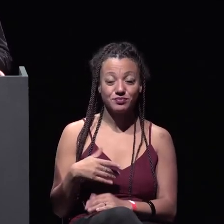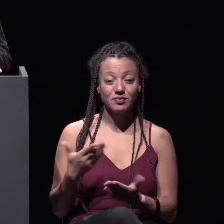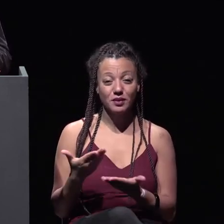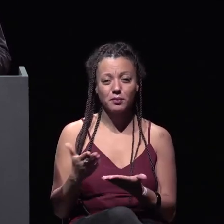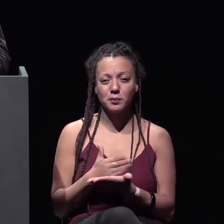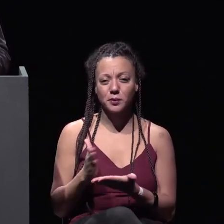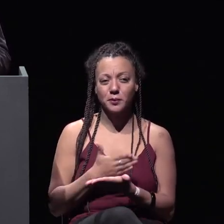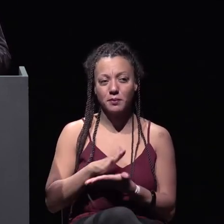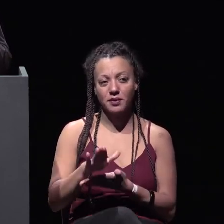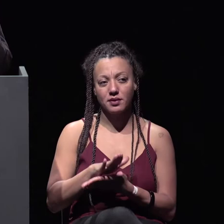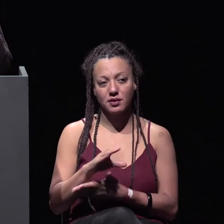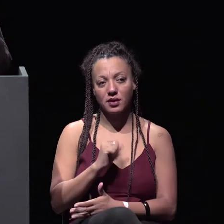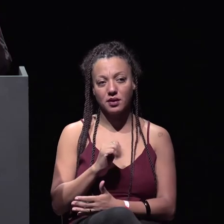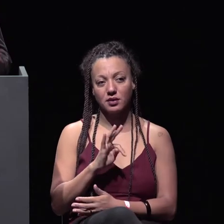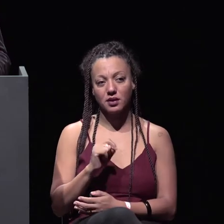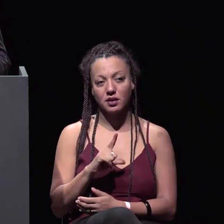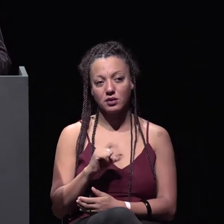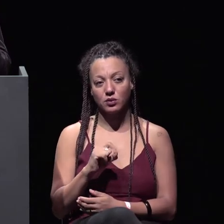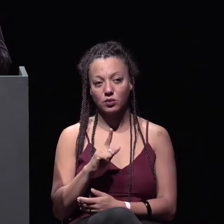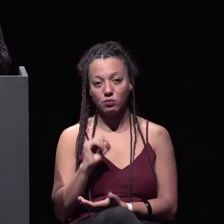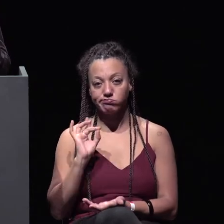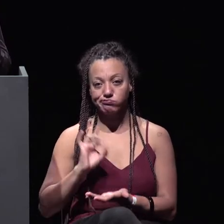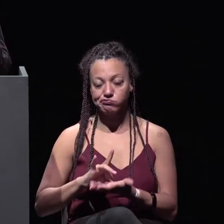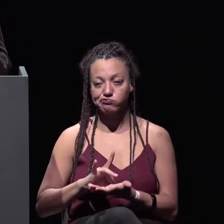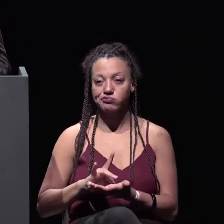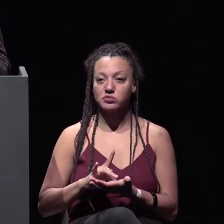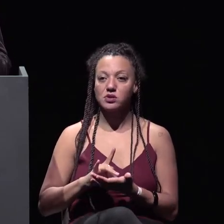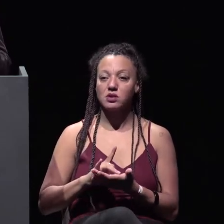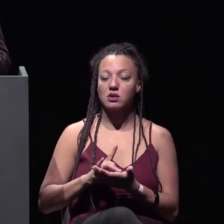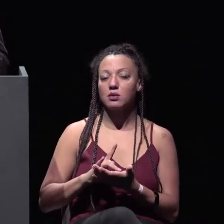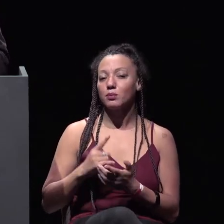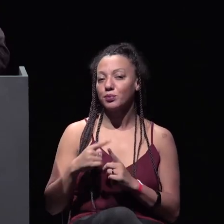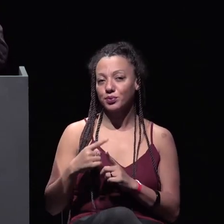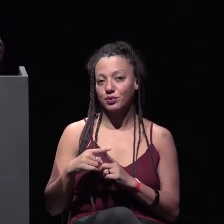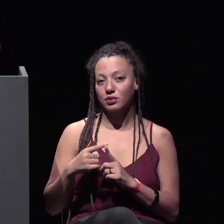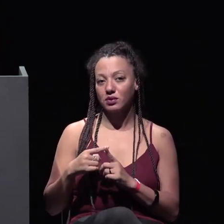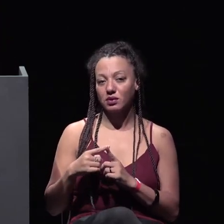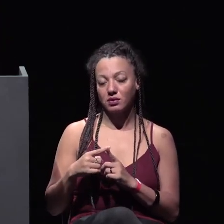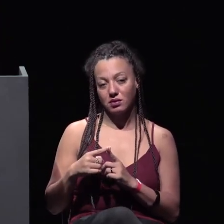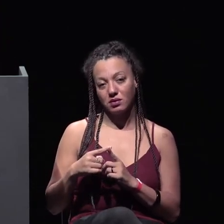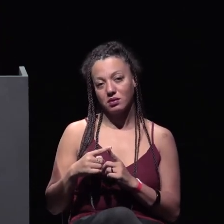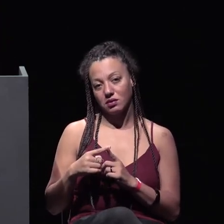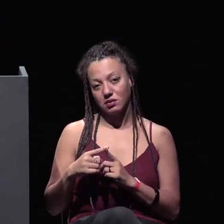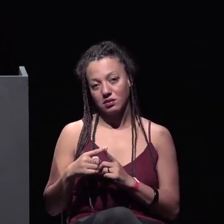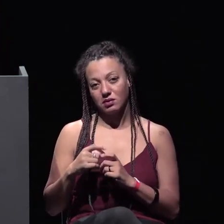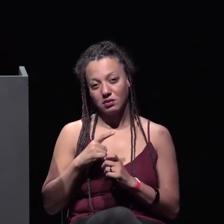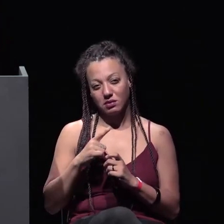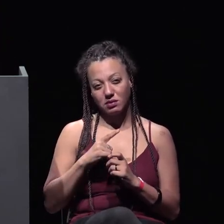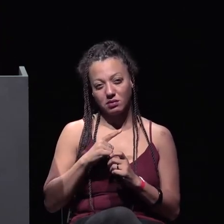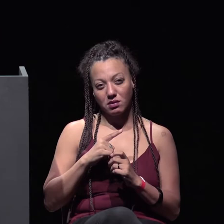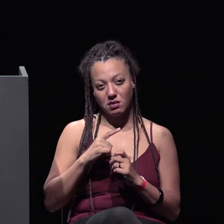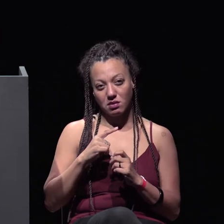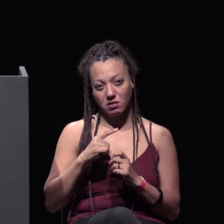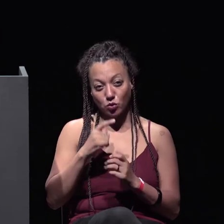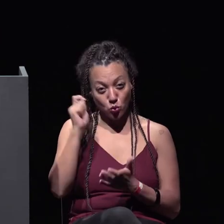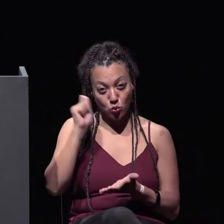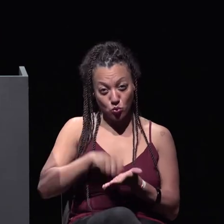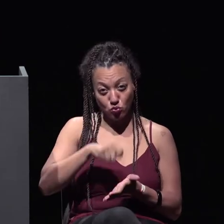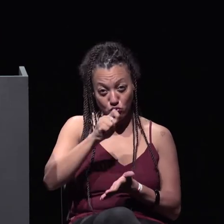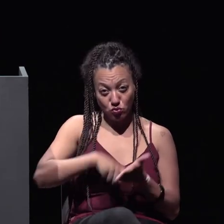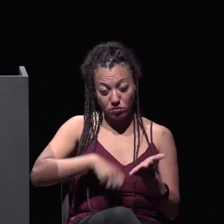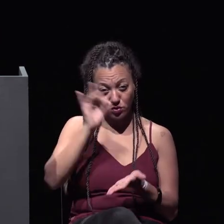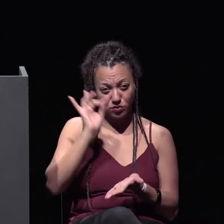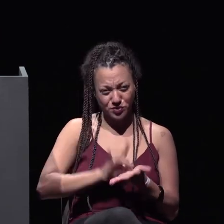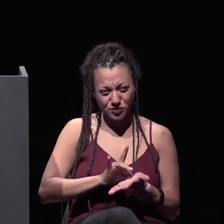catálogo catálogo como dizia vocês as obras atribuídas de maneira clara porque documentação agora